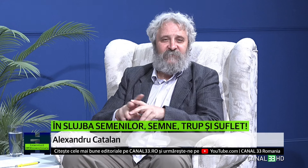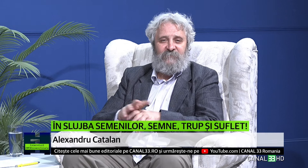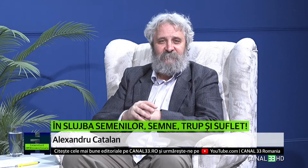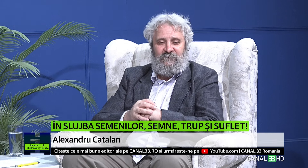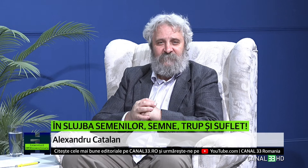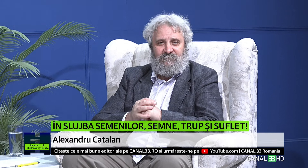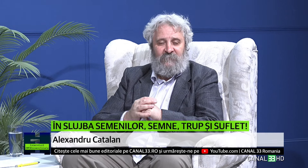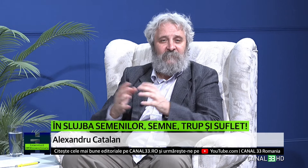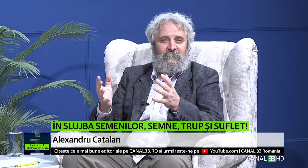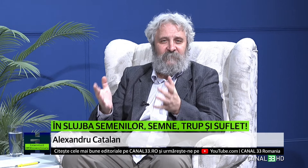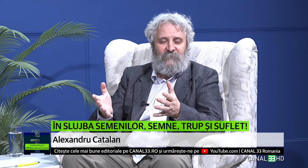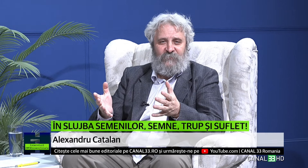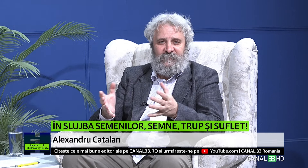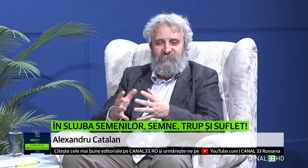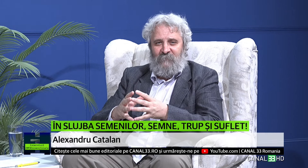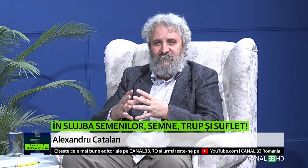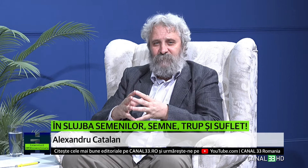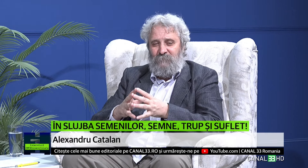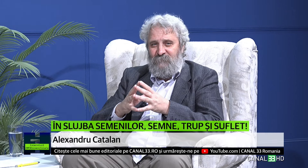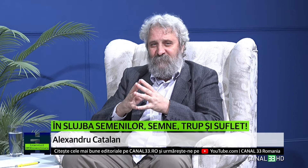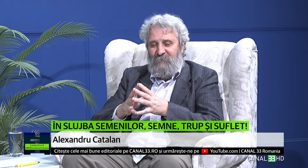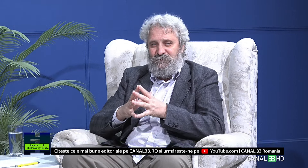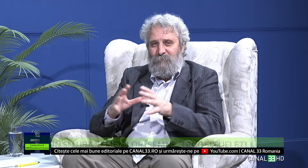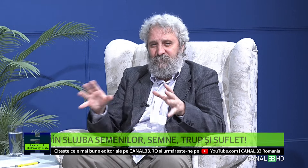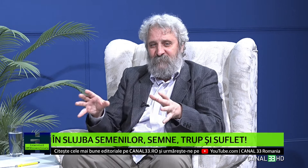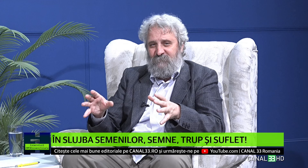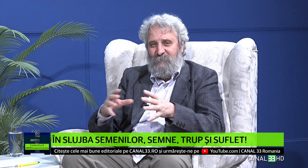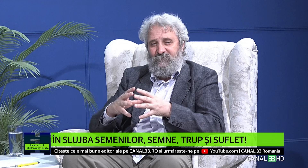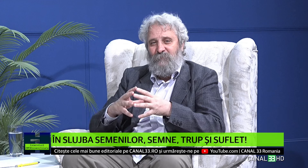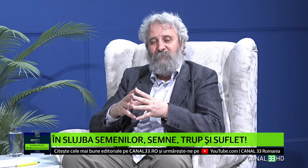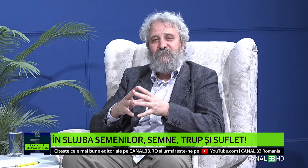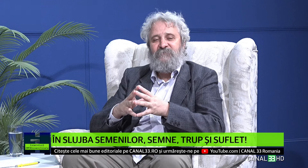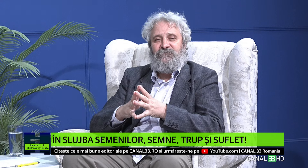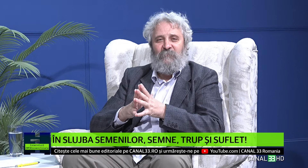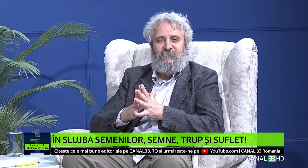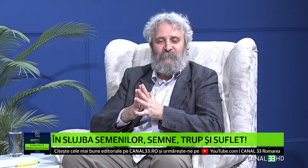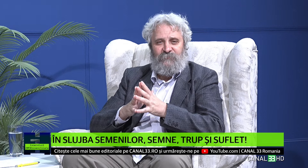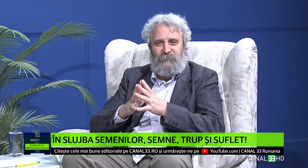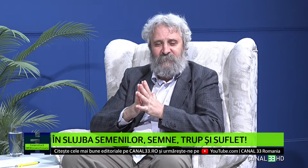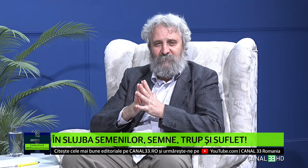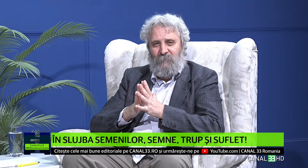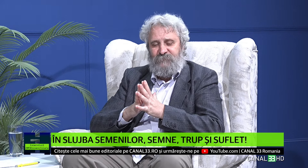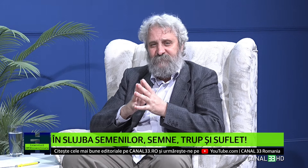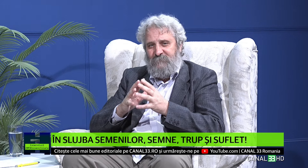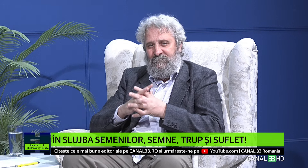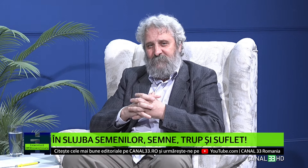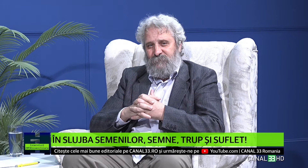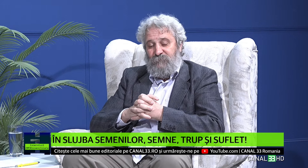dragi prieteni! În această ediție avem invitați doi prieteni foarte buni, o să vedeți imediat, o să-i și recunoașteți, și